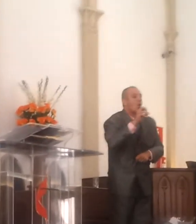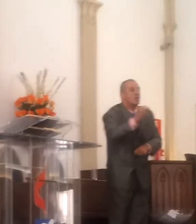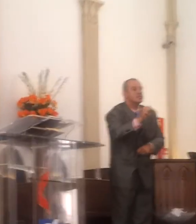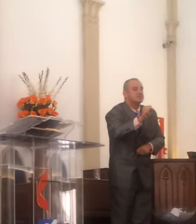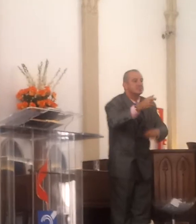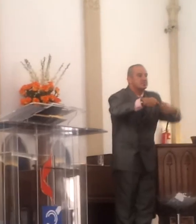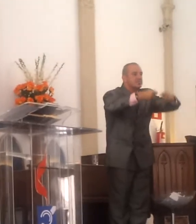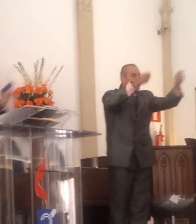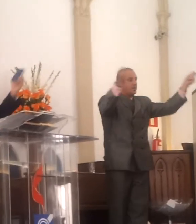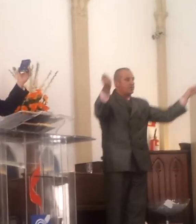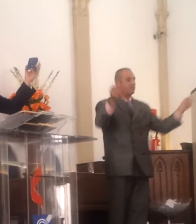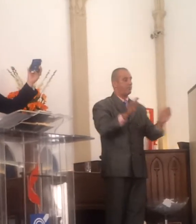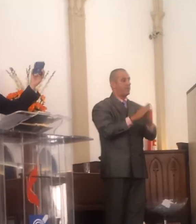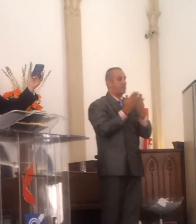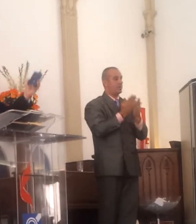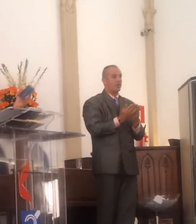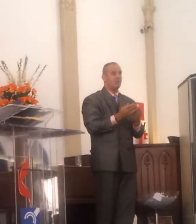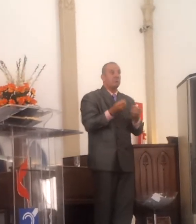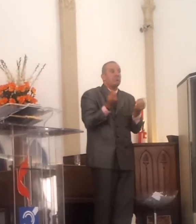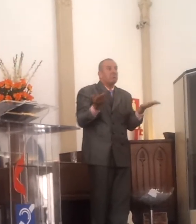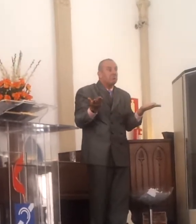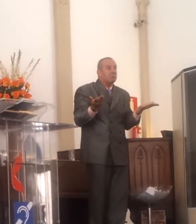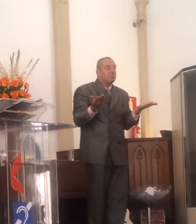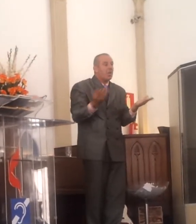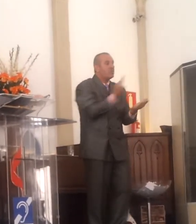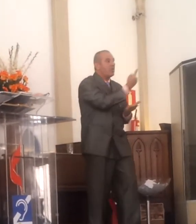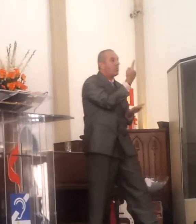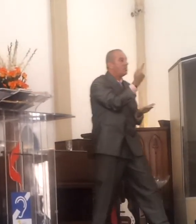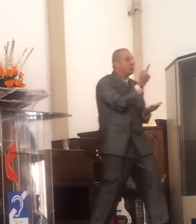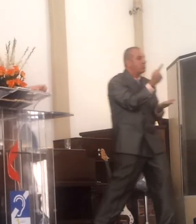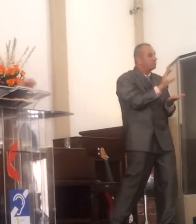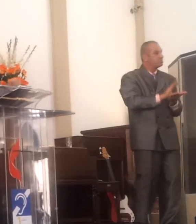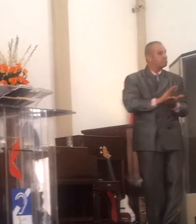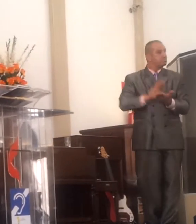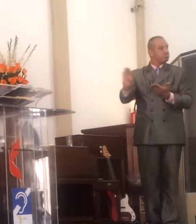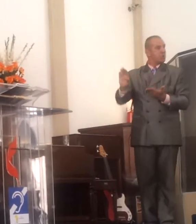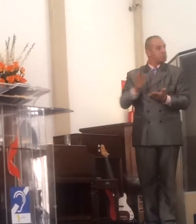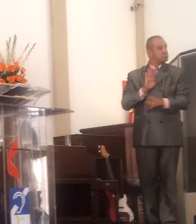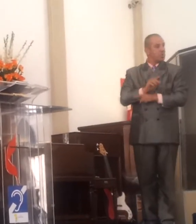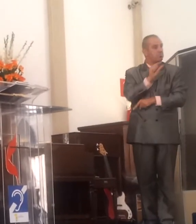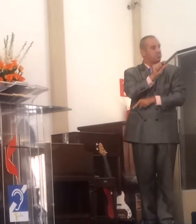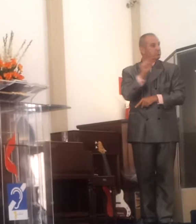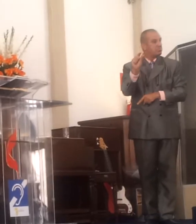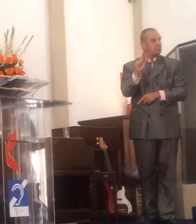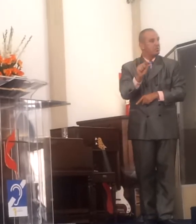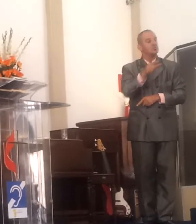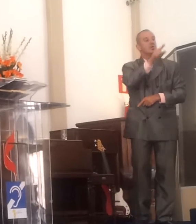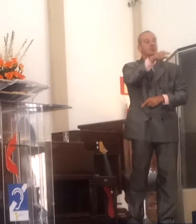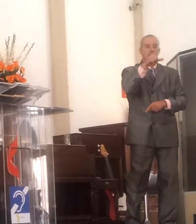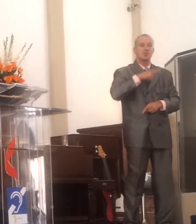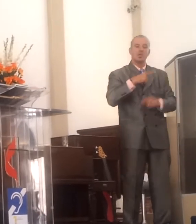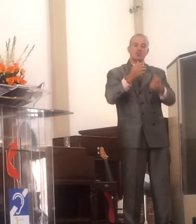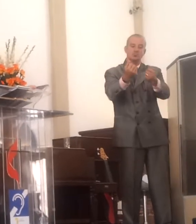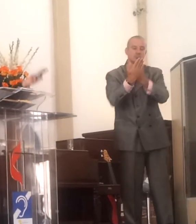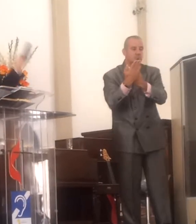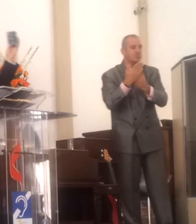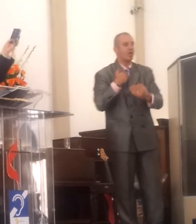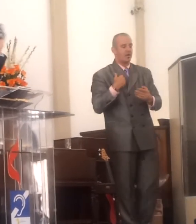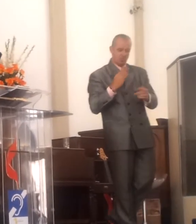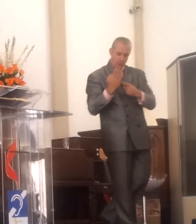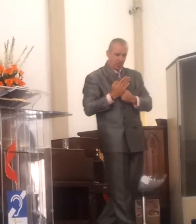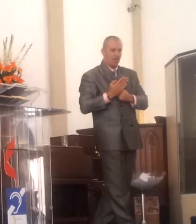o que é que nos custa isso? E quando nós pedimos a indicação de irmãos qualificados para